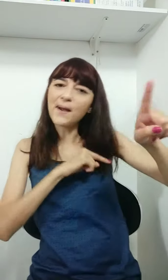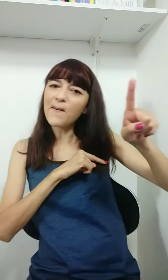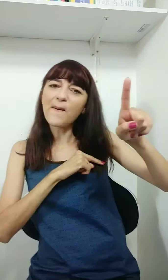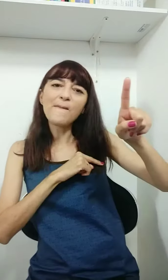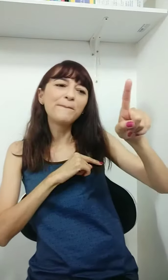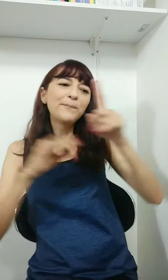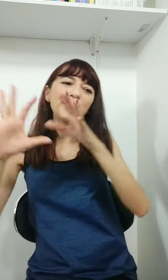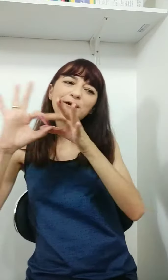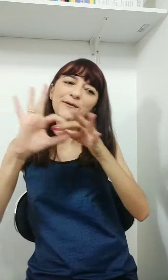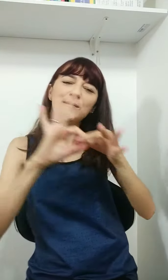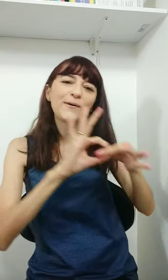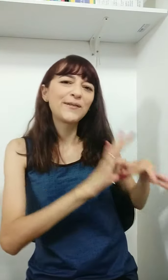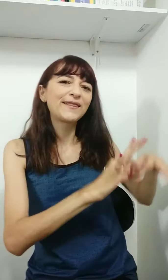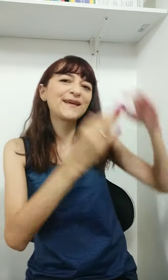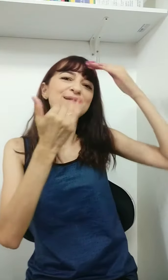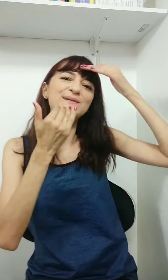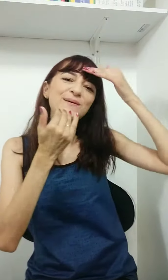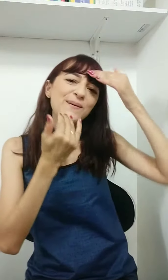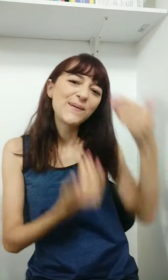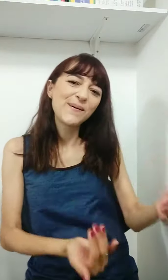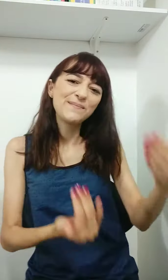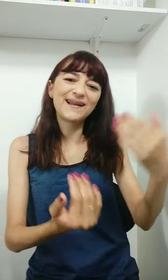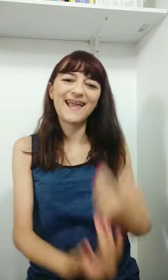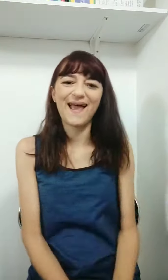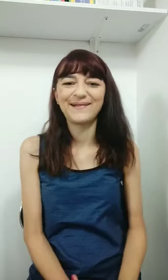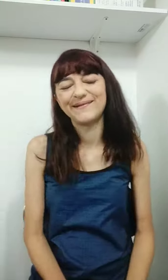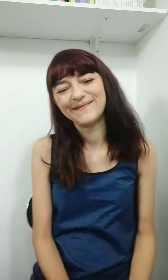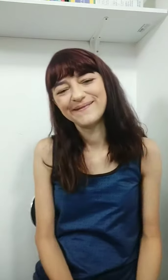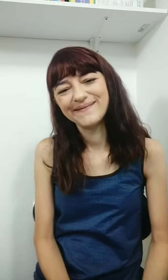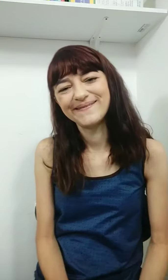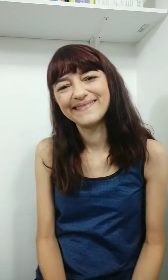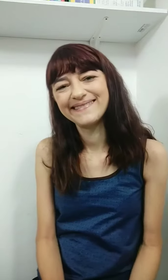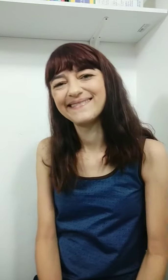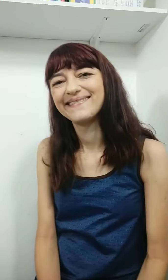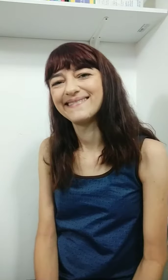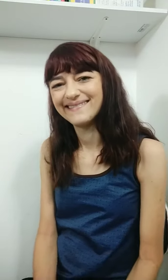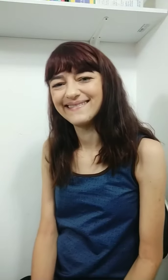ali naquele lugar e não combina com esse contexto de obrigado, tá bom?